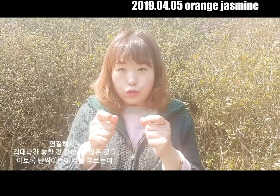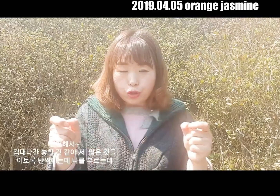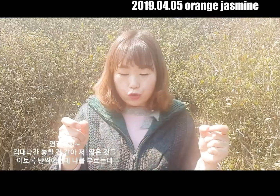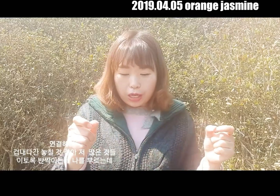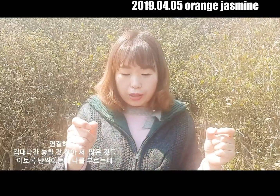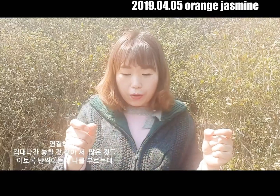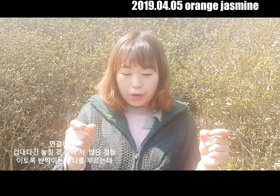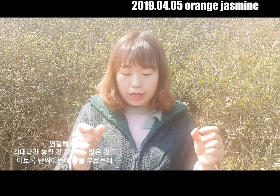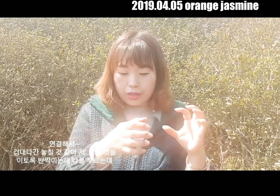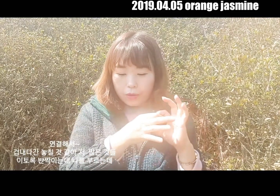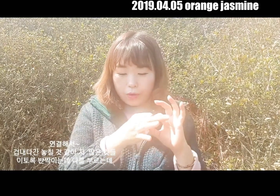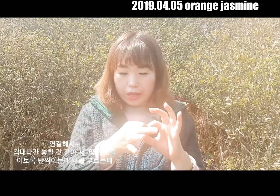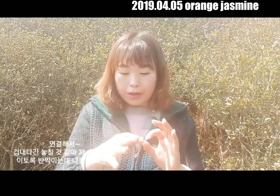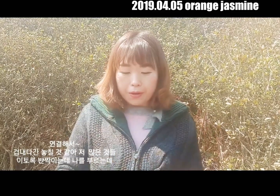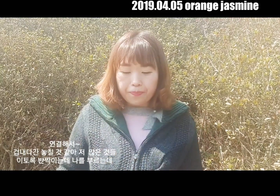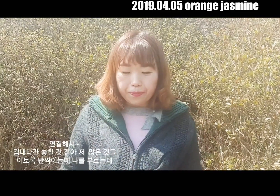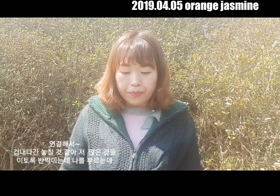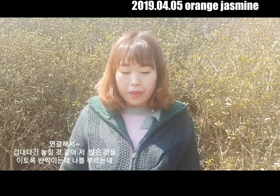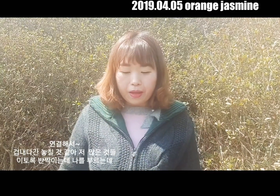한 줄 쫙 연결해서